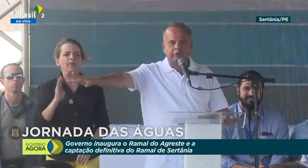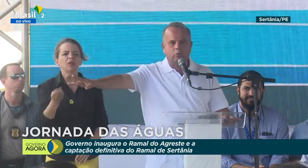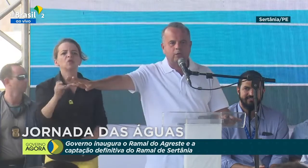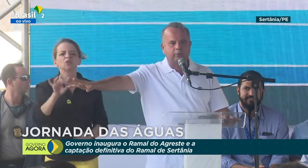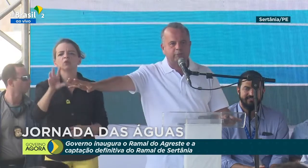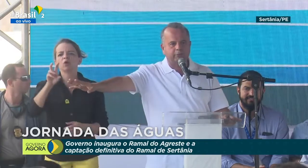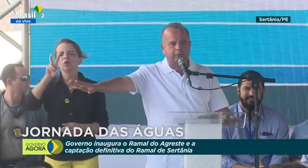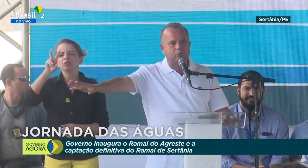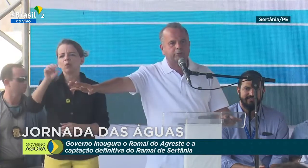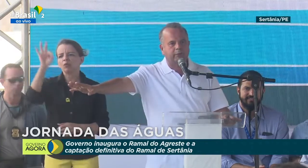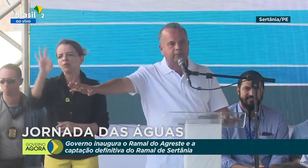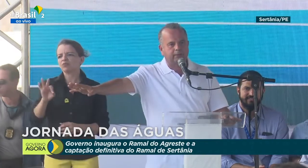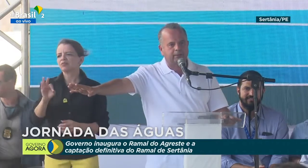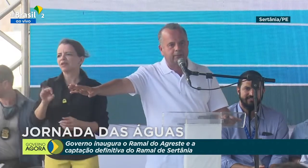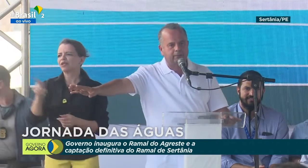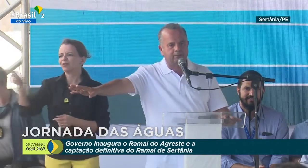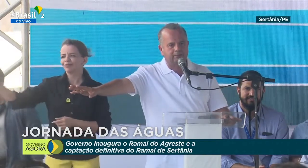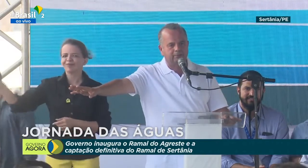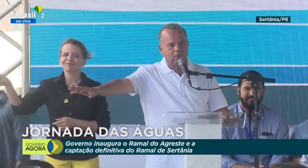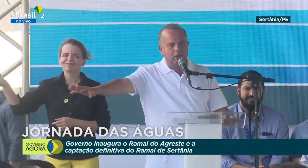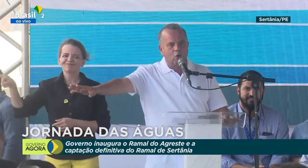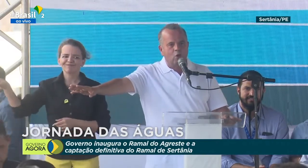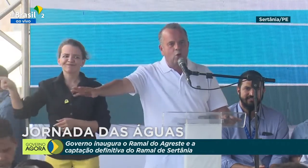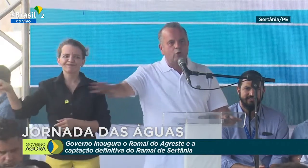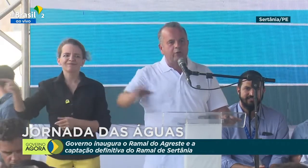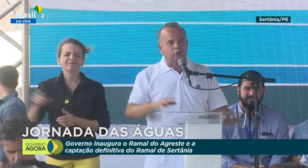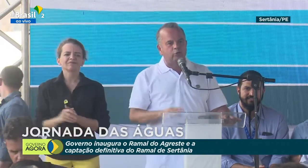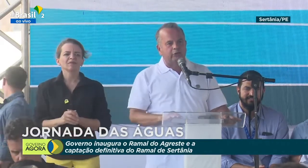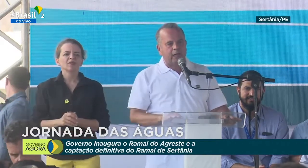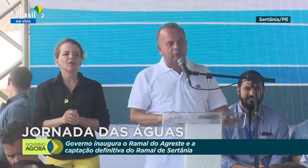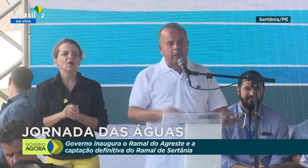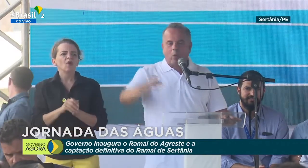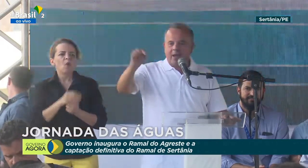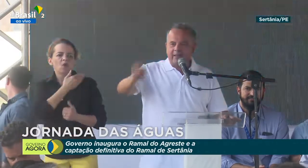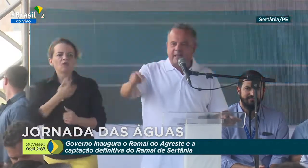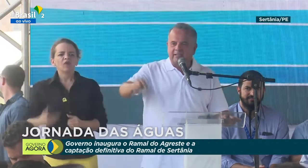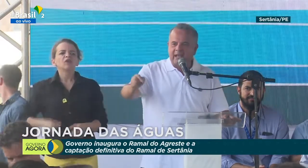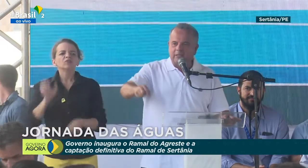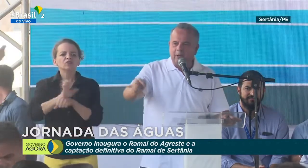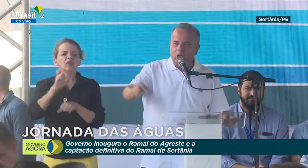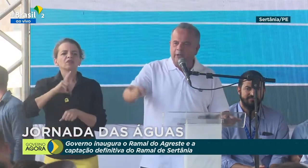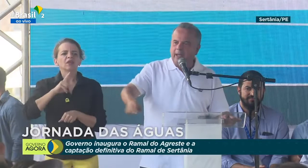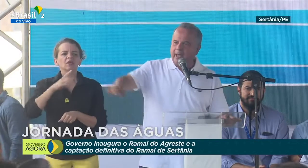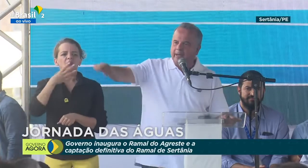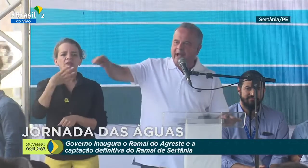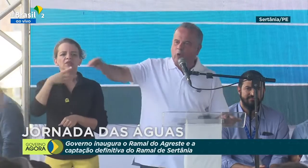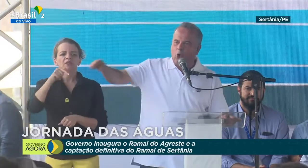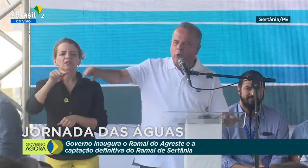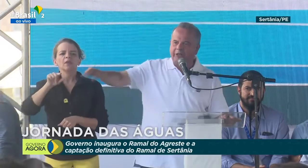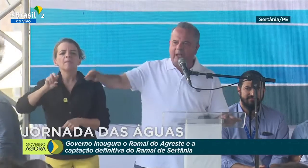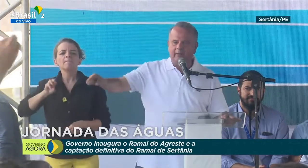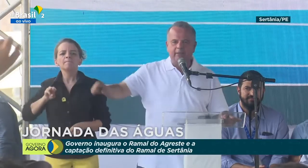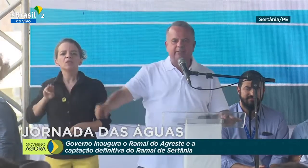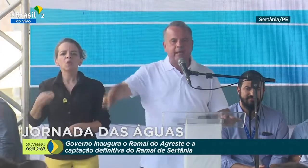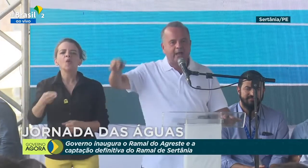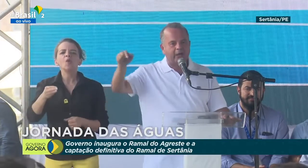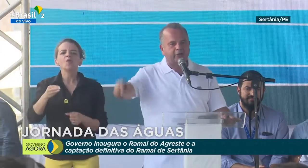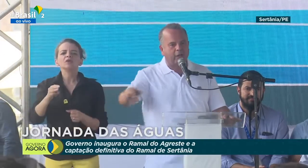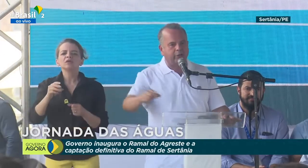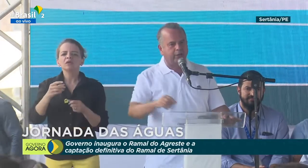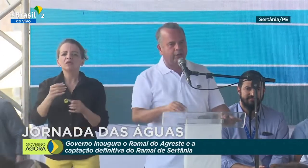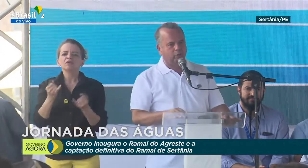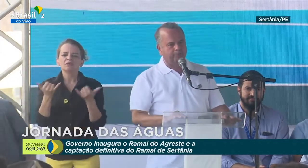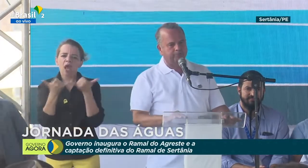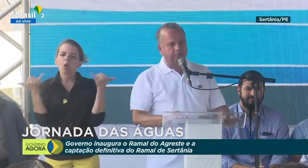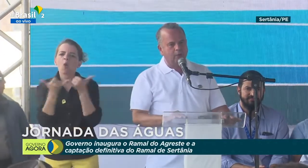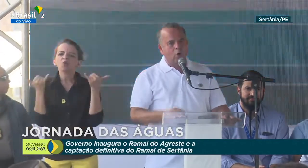botou 50% da contrapartida dele. O governo do estado tem 47 milhões de reais na conta, sem gastar